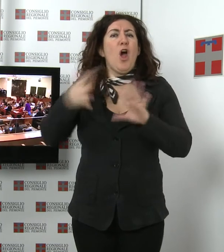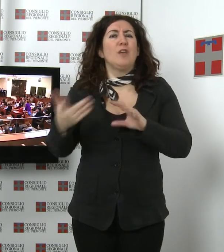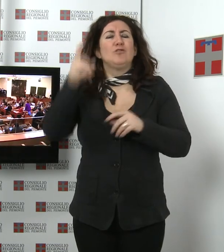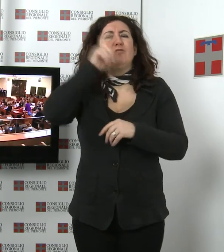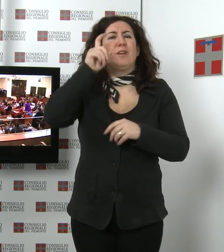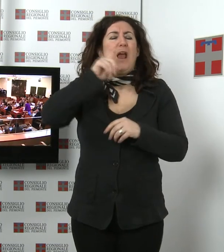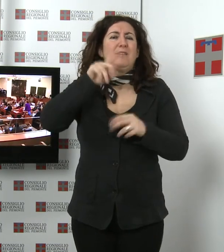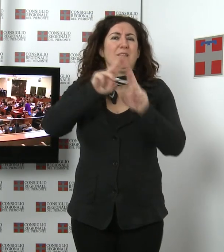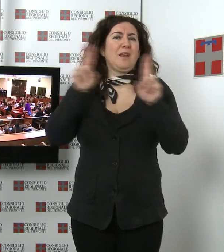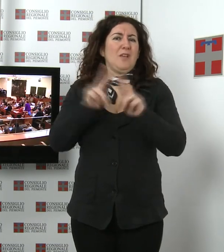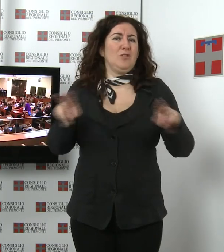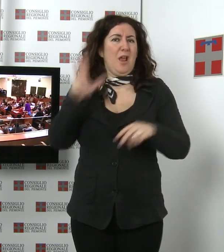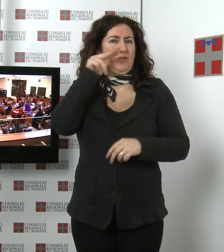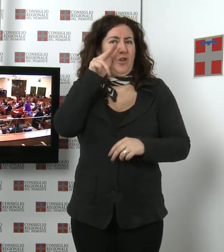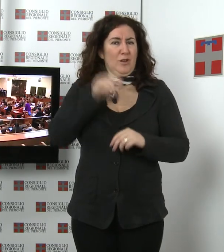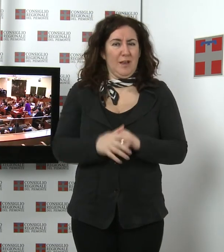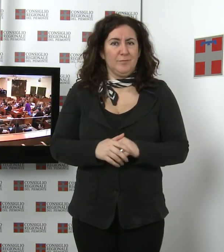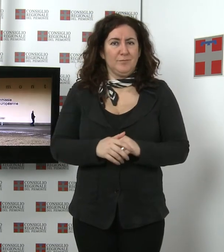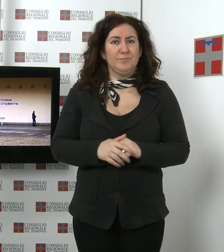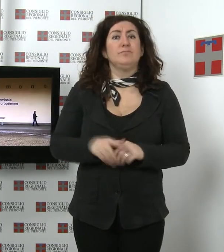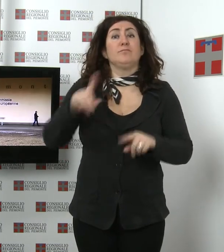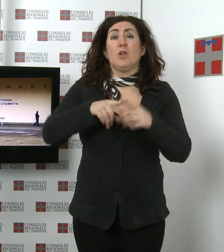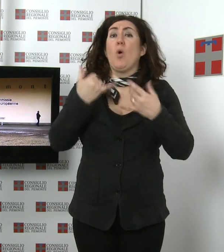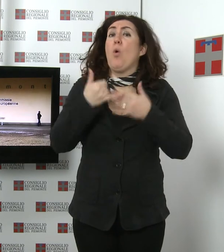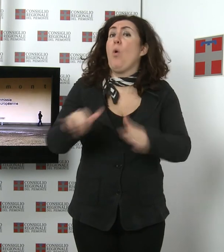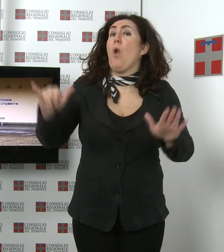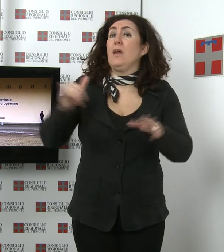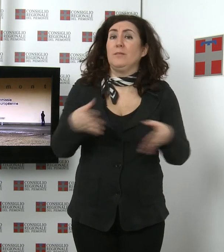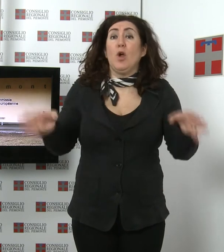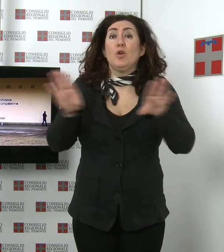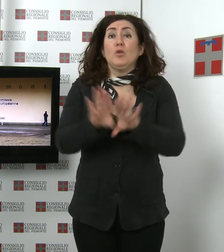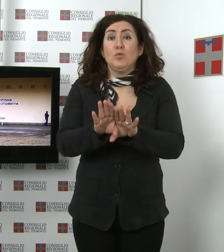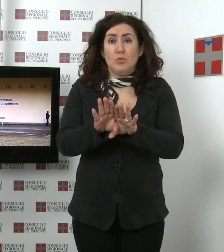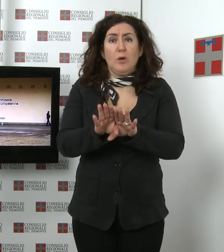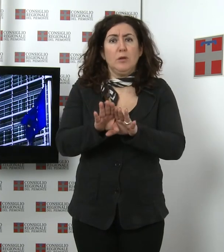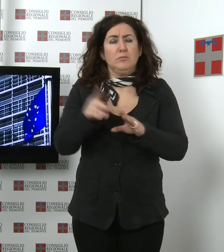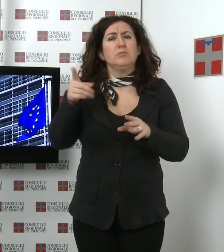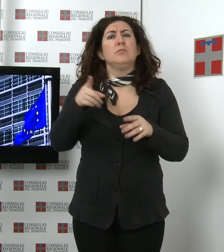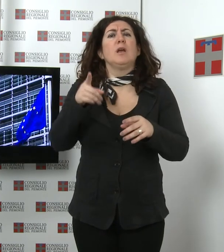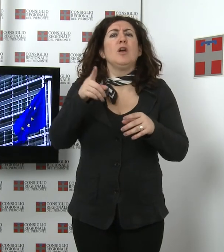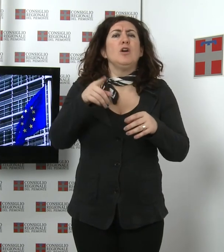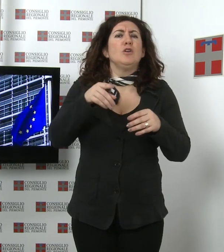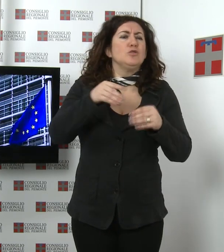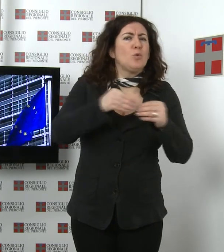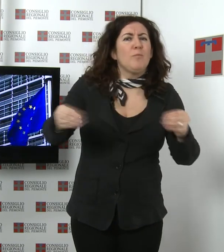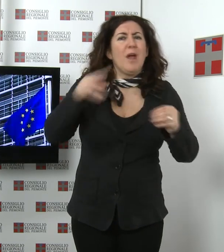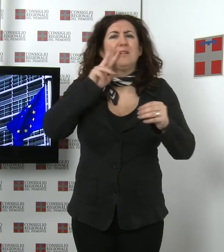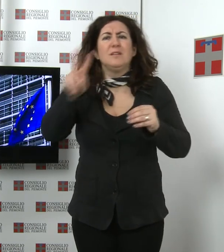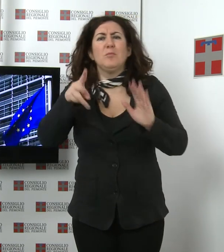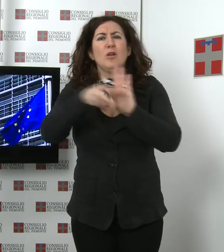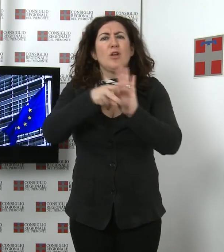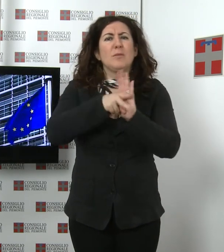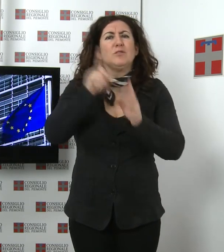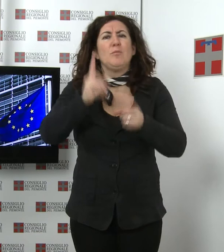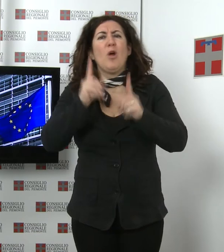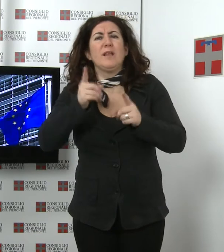In chiusura di seduta ha approvato una mozione per un impiego diffuso degli strumenti di qualità della normazione e di valutazione delle